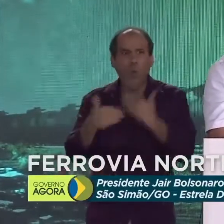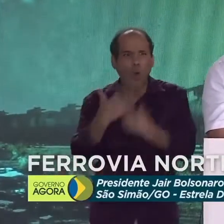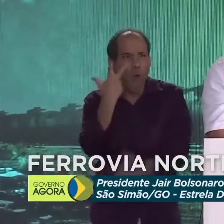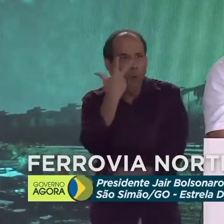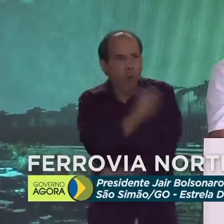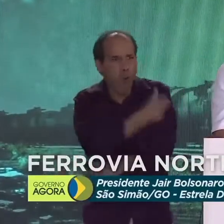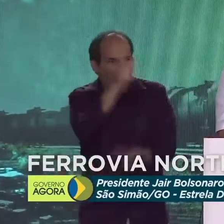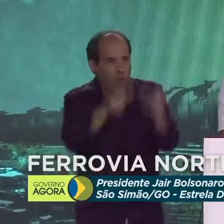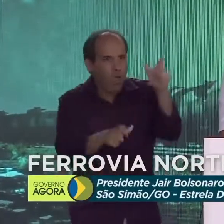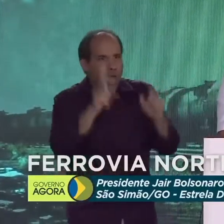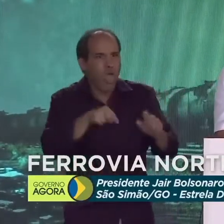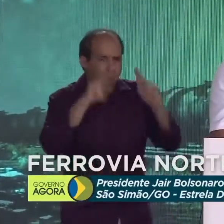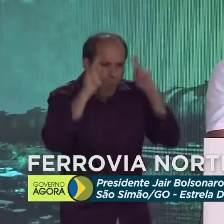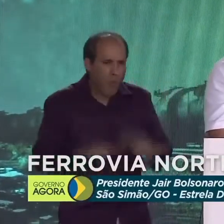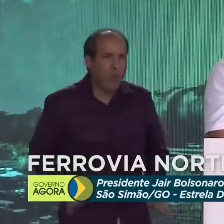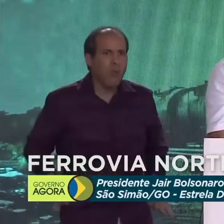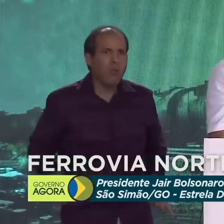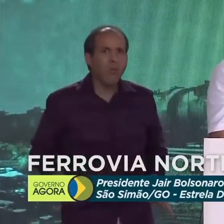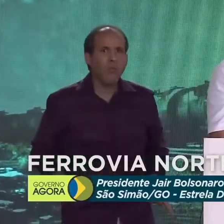seres humanos.